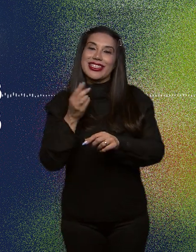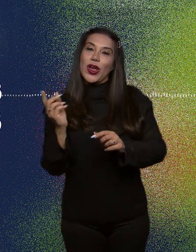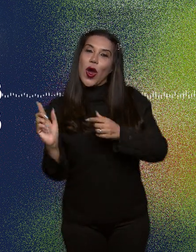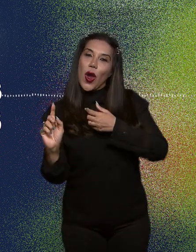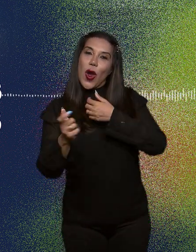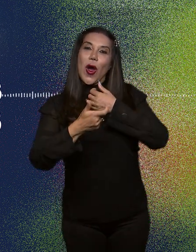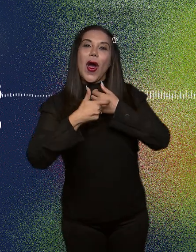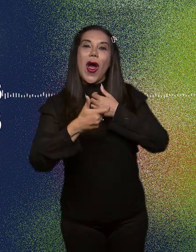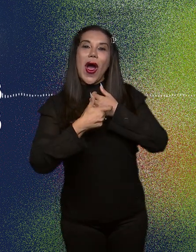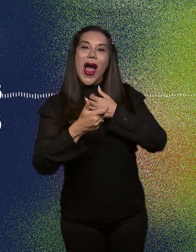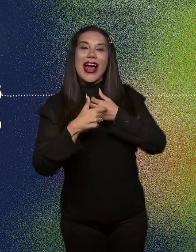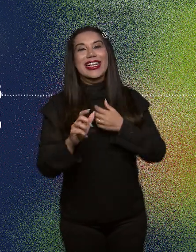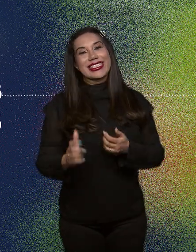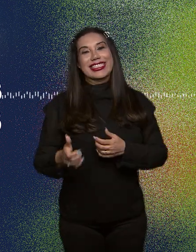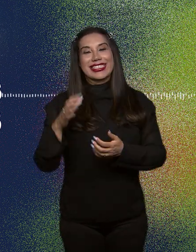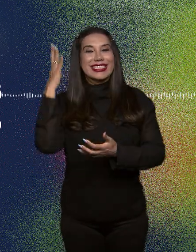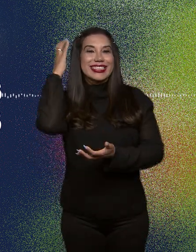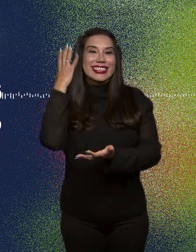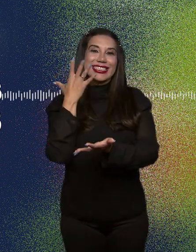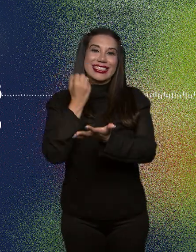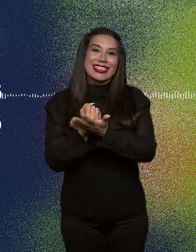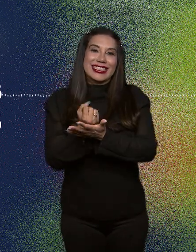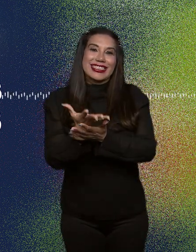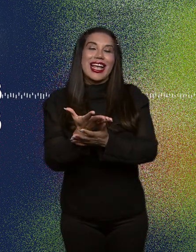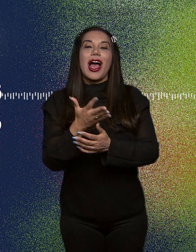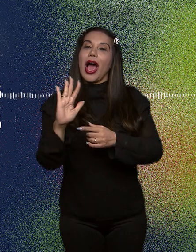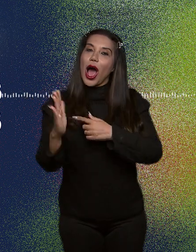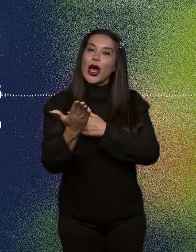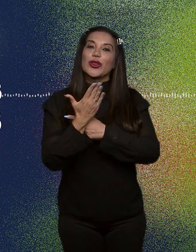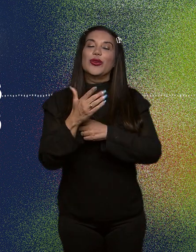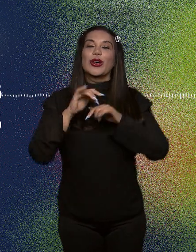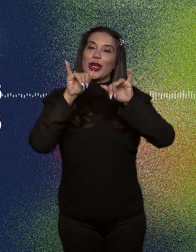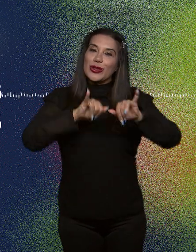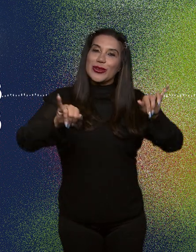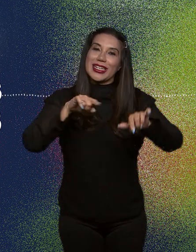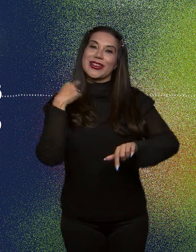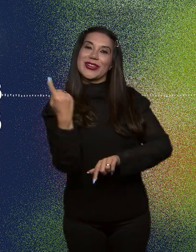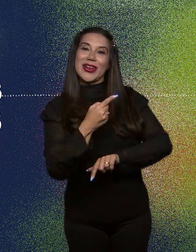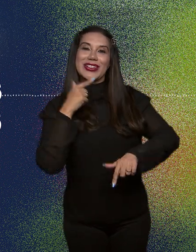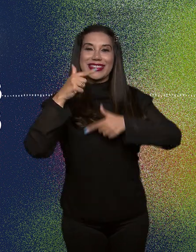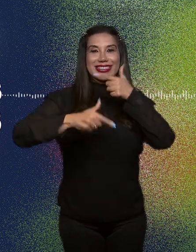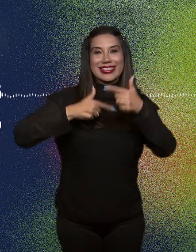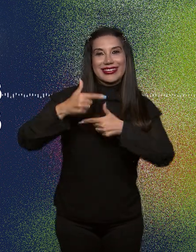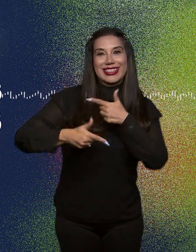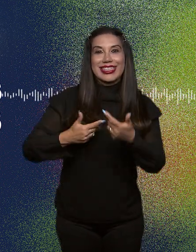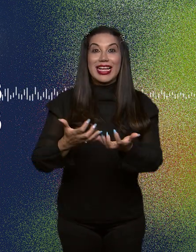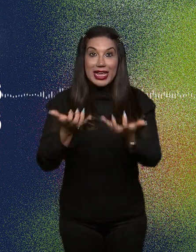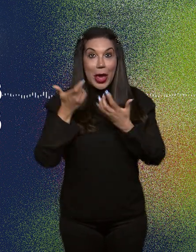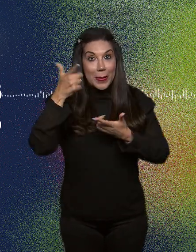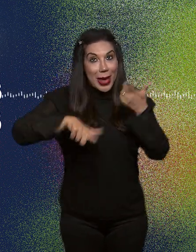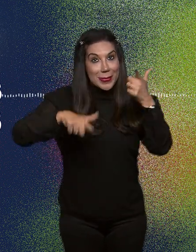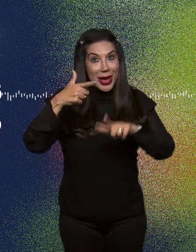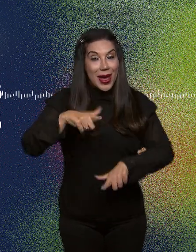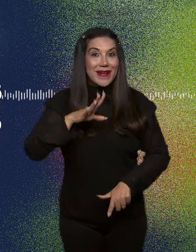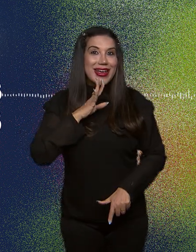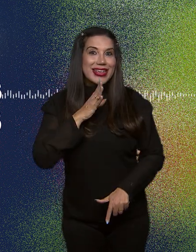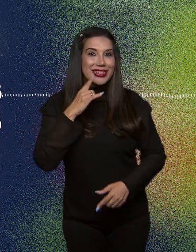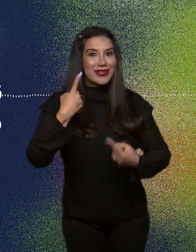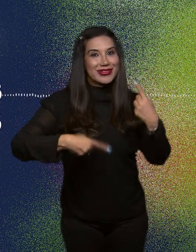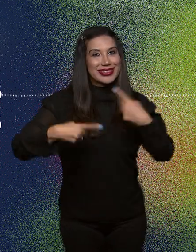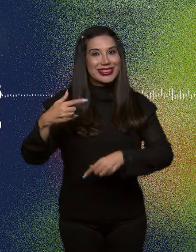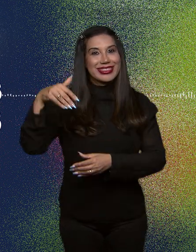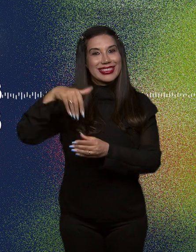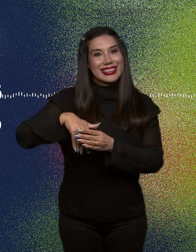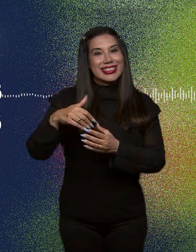na plataforma do podcast. Isso contribui para a divulgação do nosso trabalho. E quer saber mais sobre política e